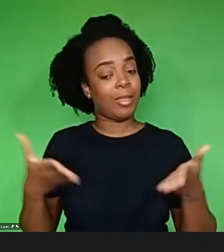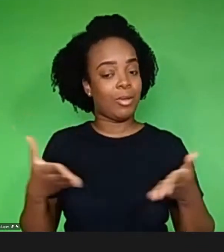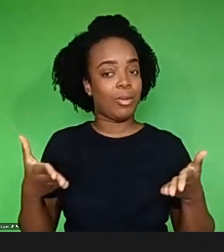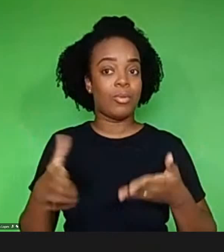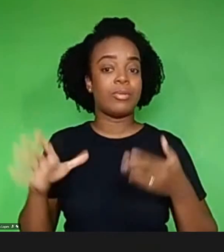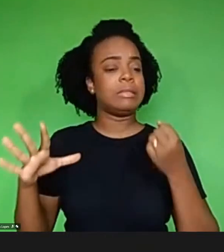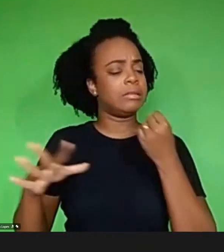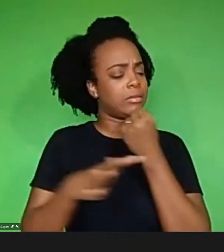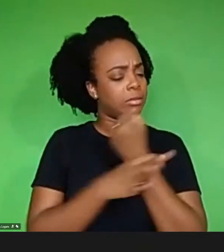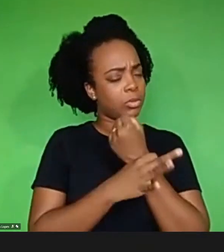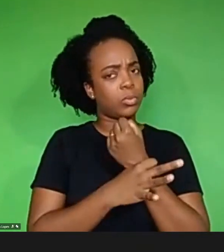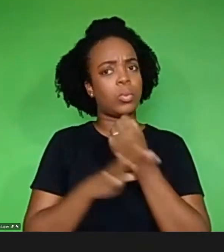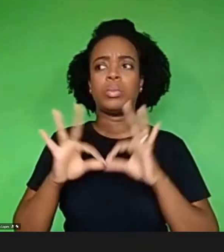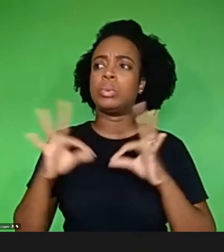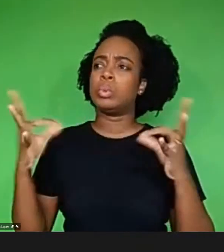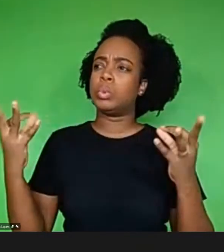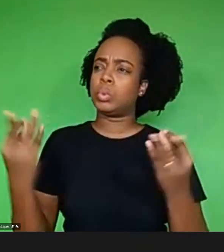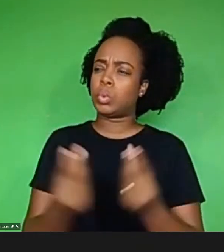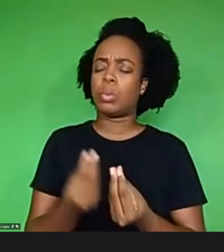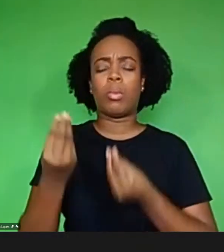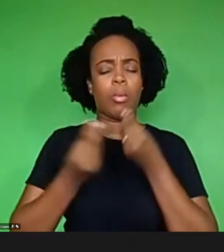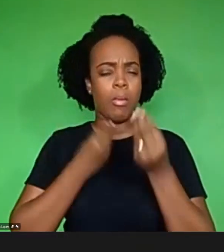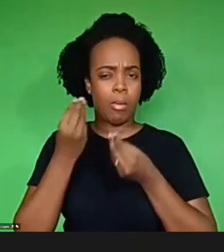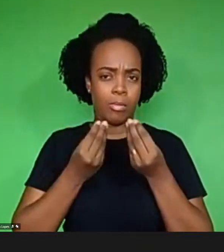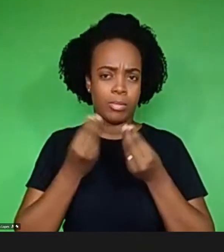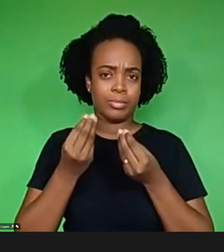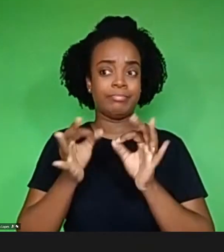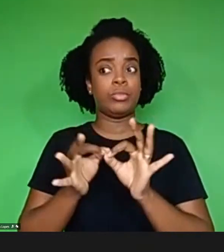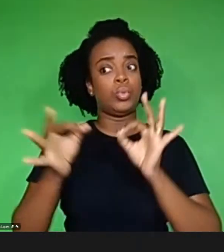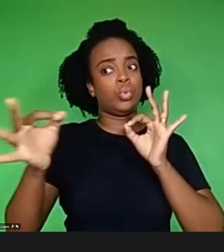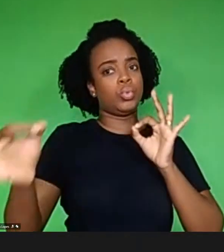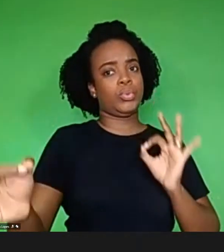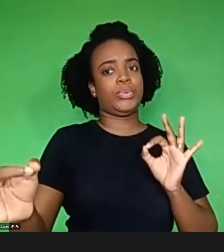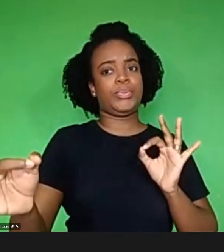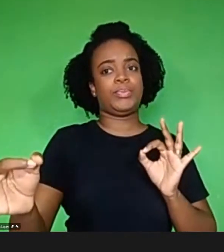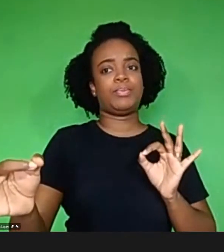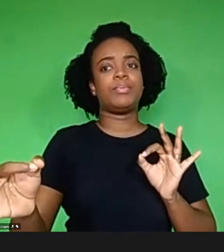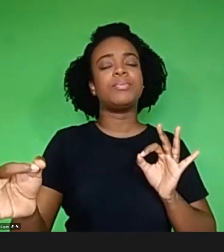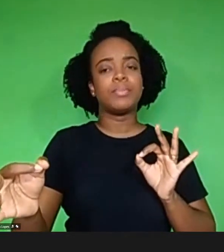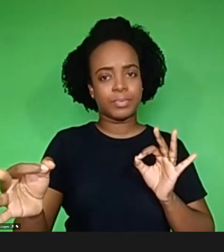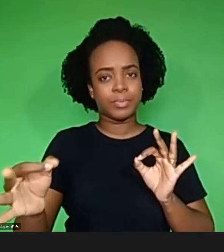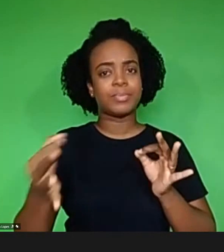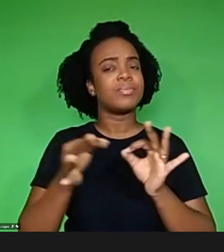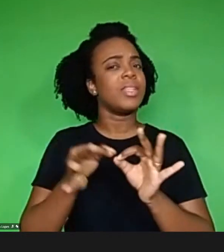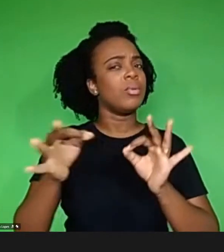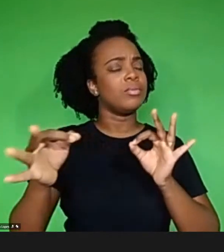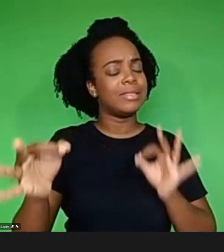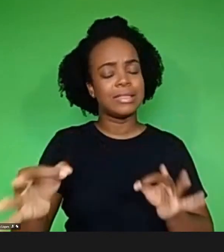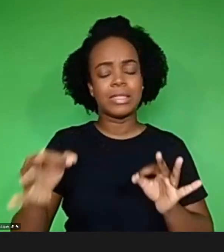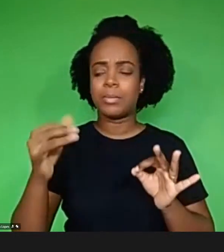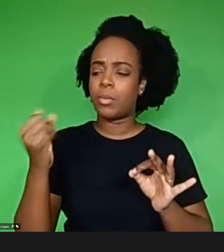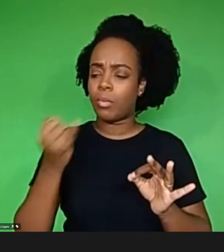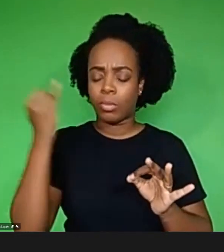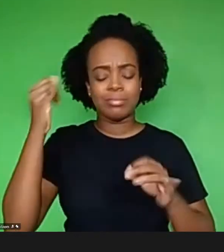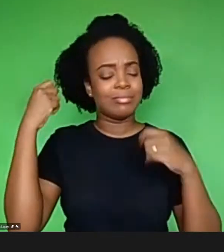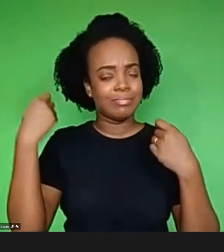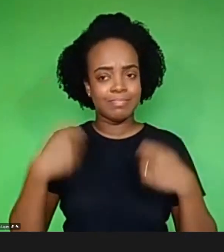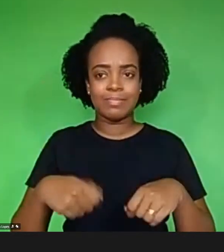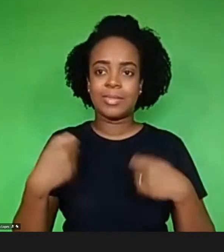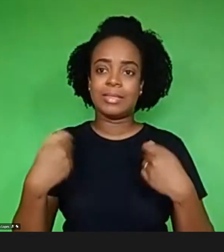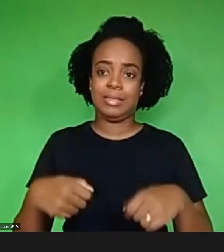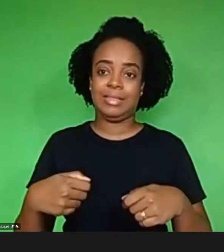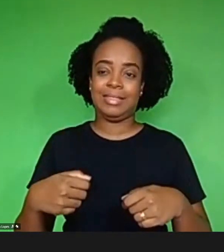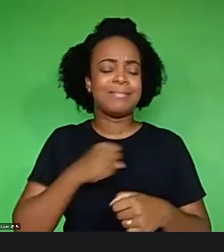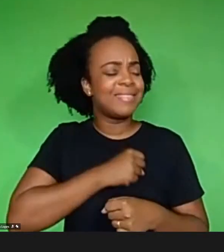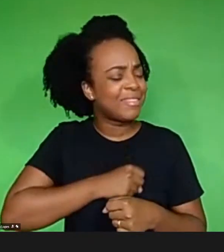nós é exatamente manter esse distanciamento. É um distanciamento necessário, embora a saudade seja muito grande,